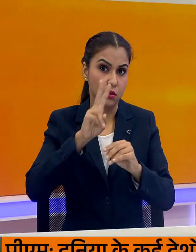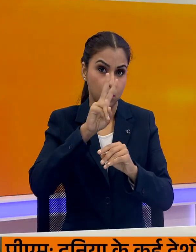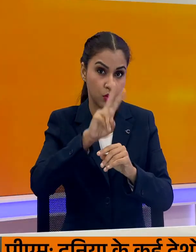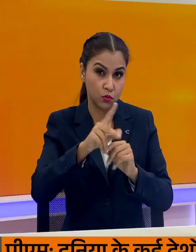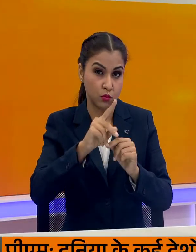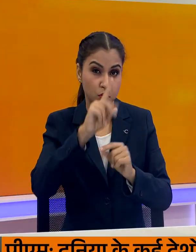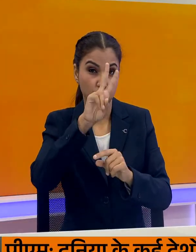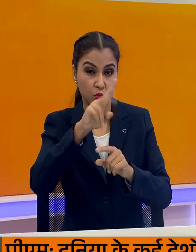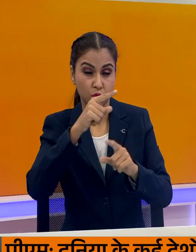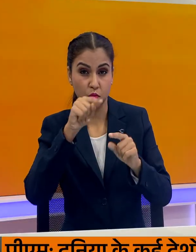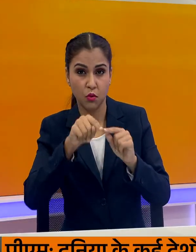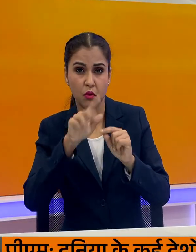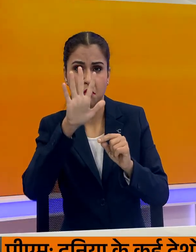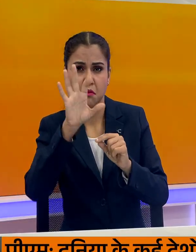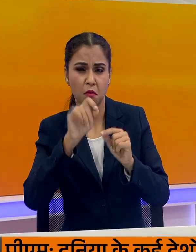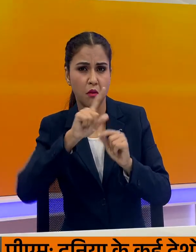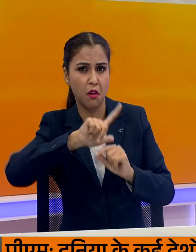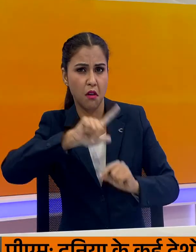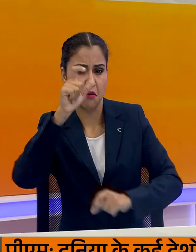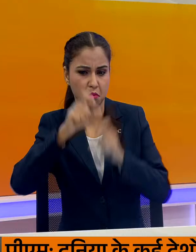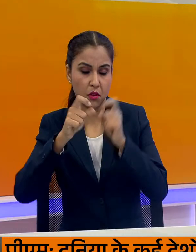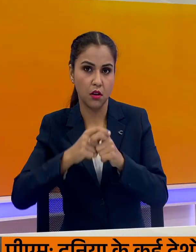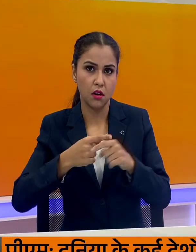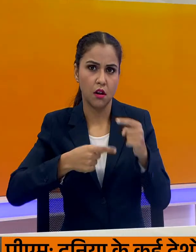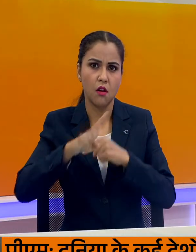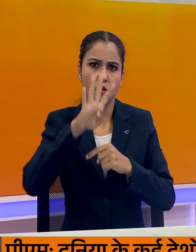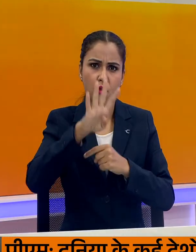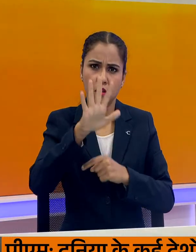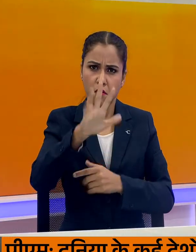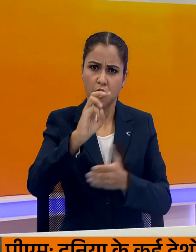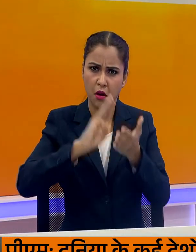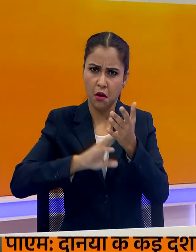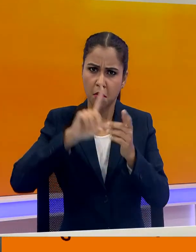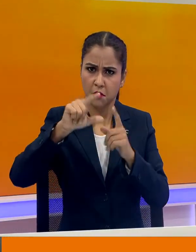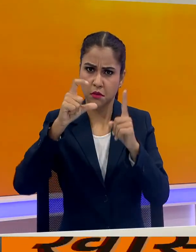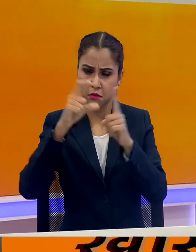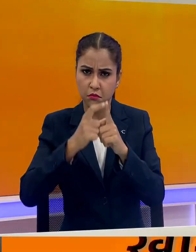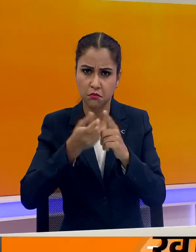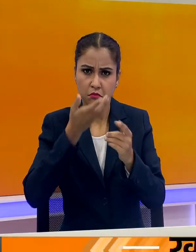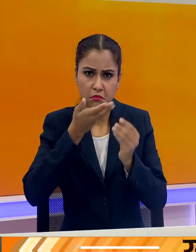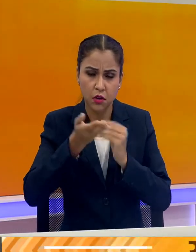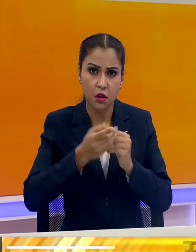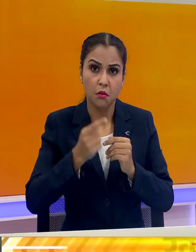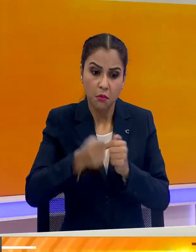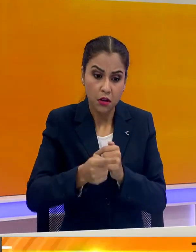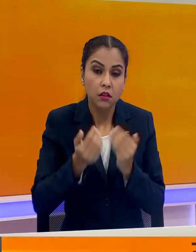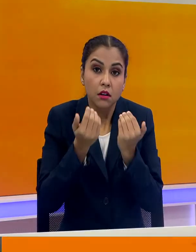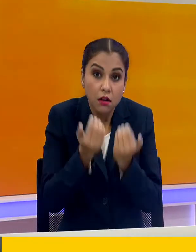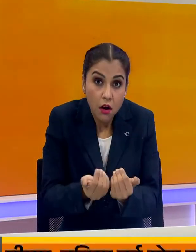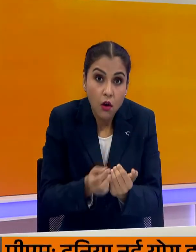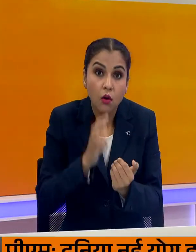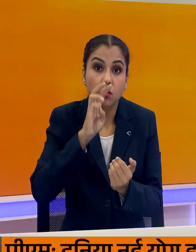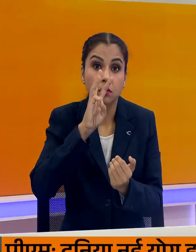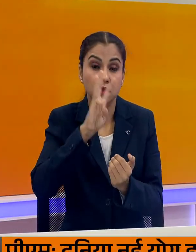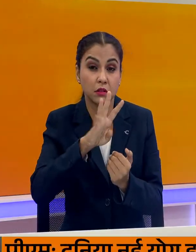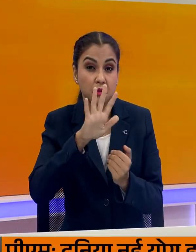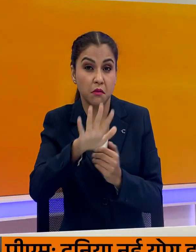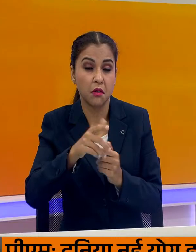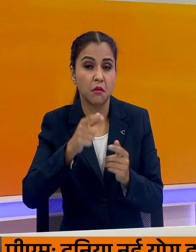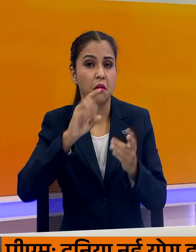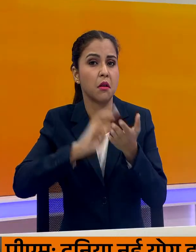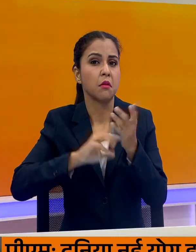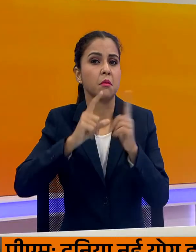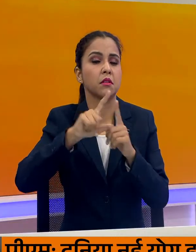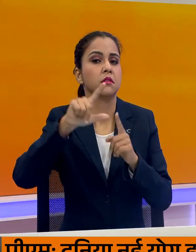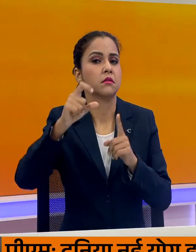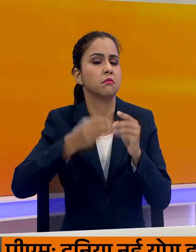शहर को हर रोज करीब 45 mld पानी की जरूरत होती है और सप्लाई हो रहा है करीब 30 से 35 mld पानी। अब ये जो कमी है पानी की, इसको